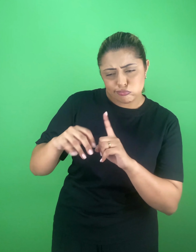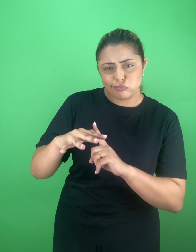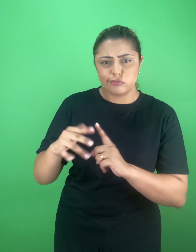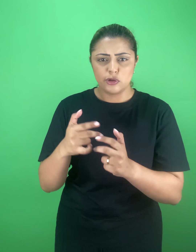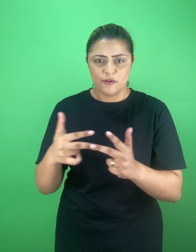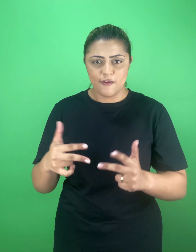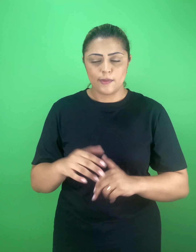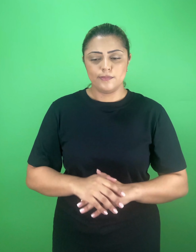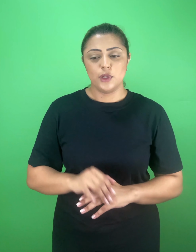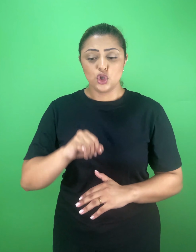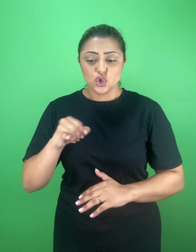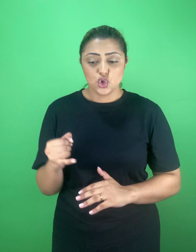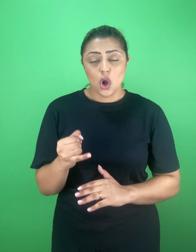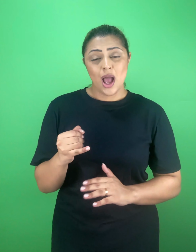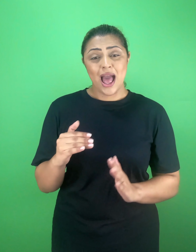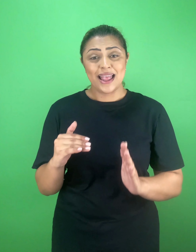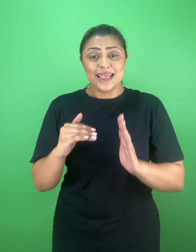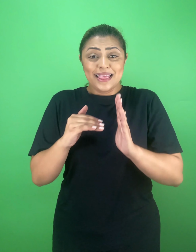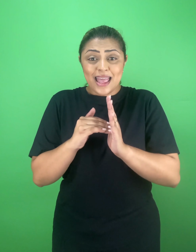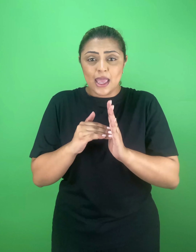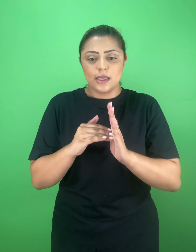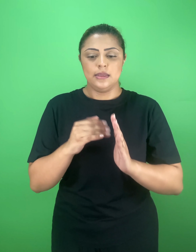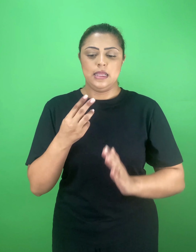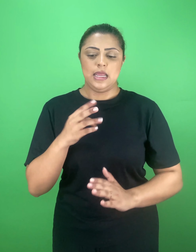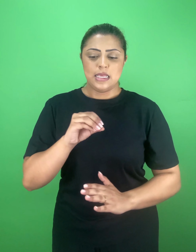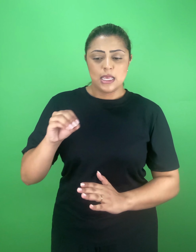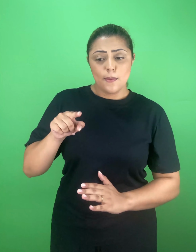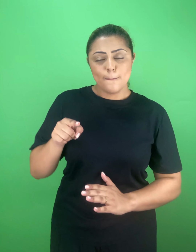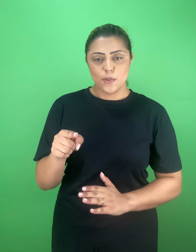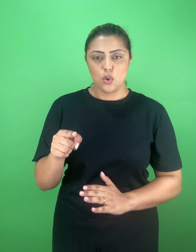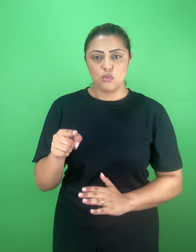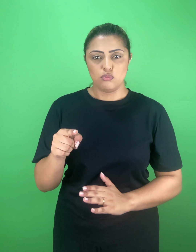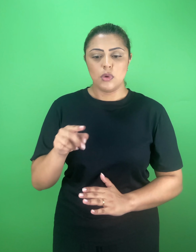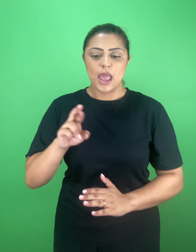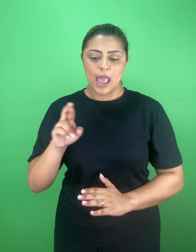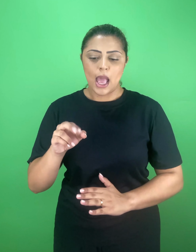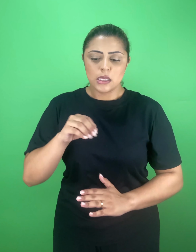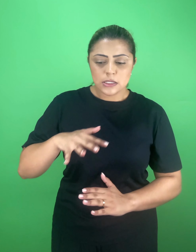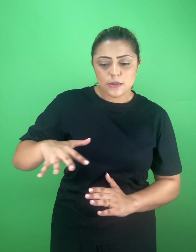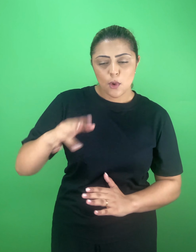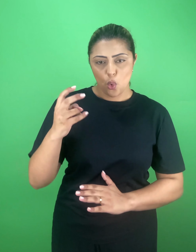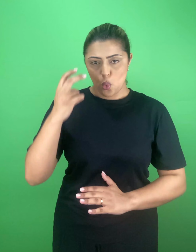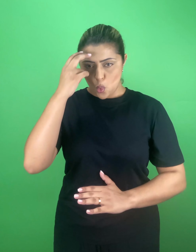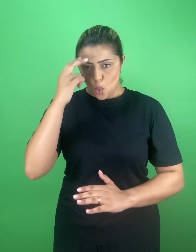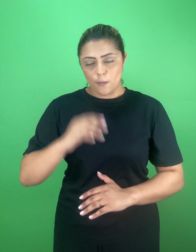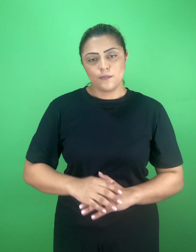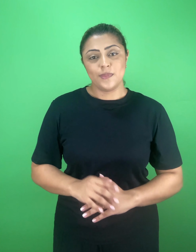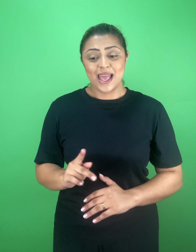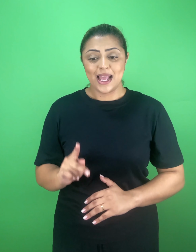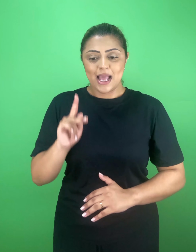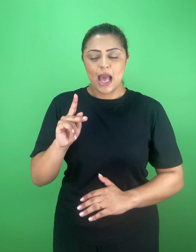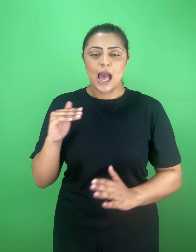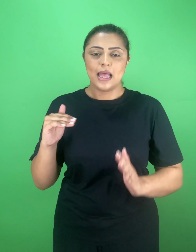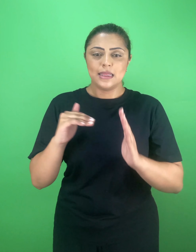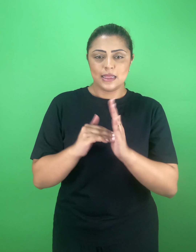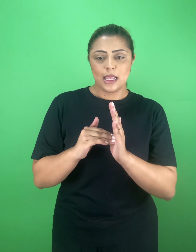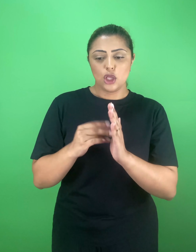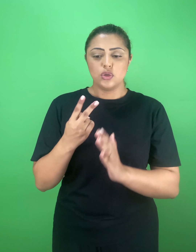Até R$.000 para espaços culturais K. Até R$ 250.000 para coletivos e grupos